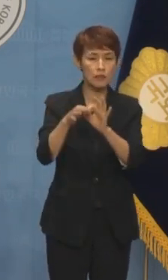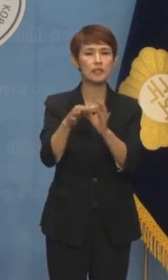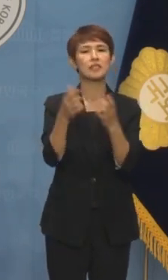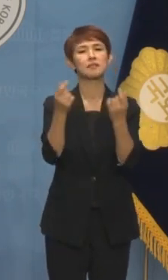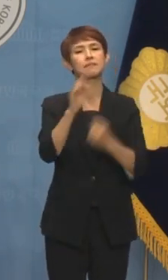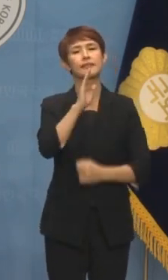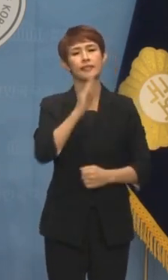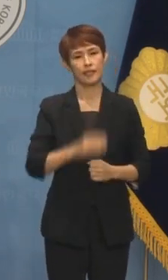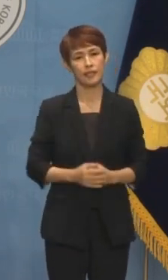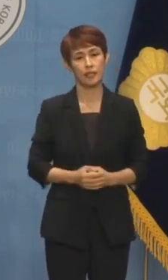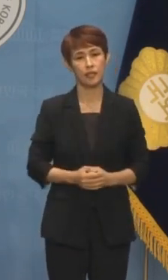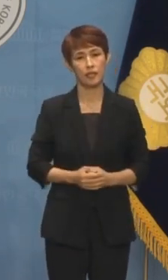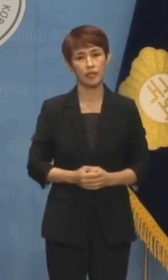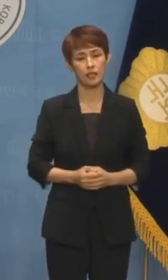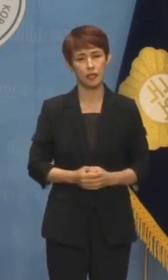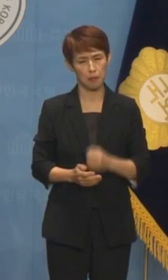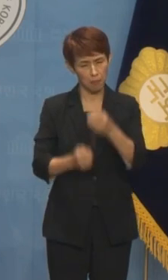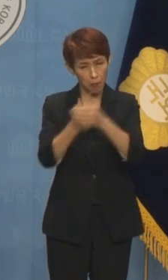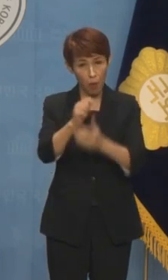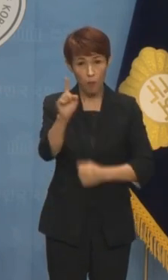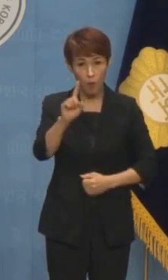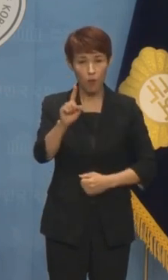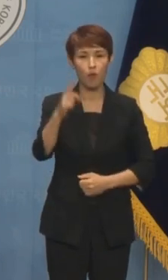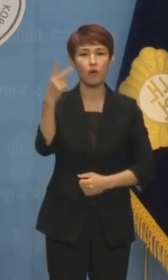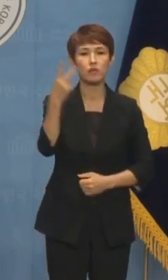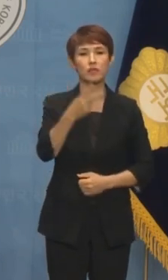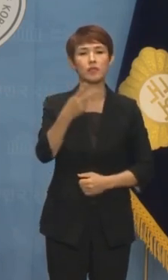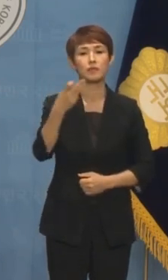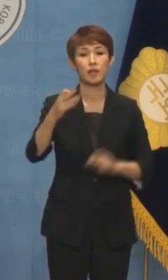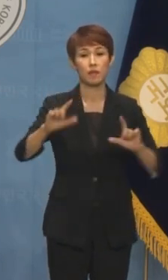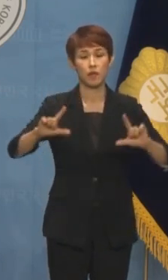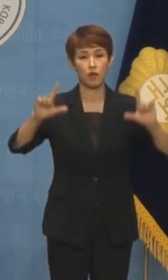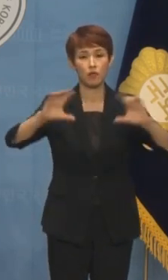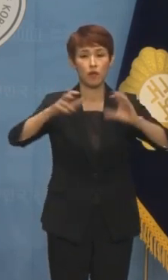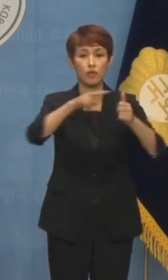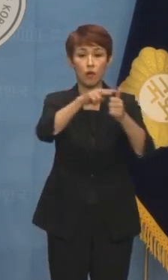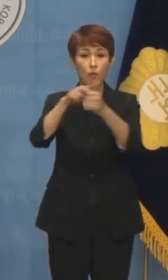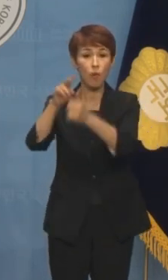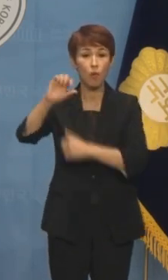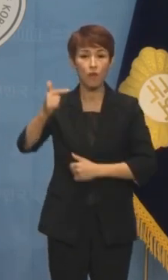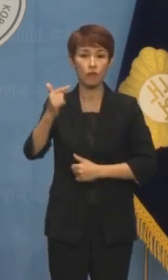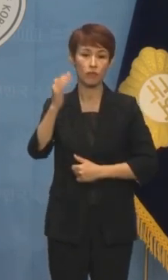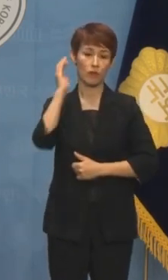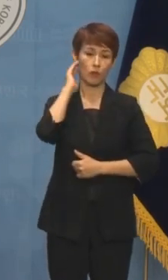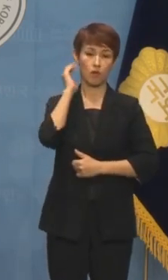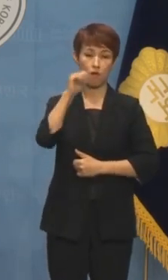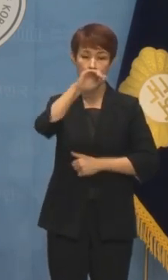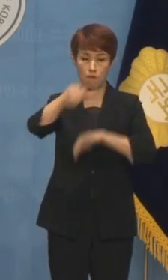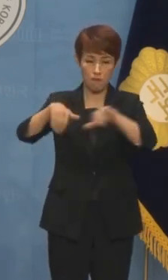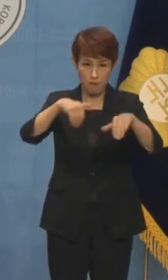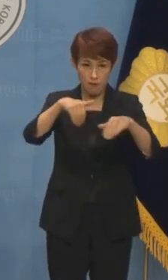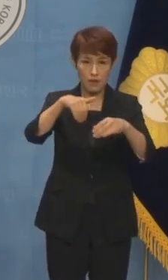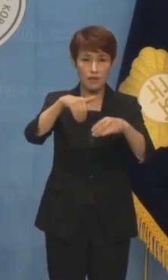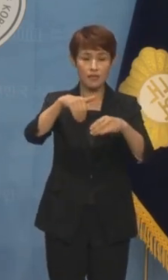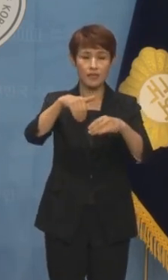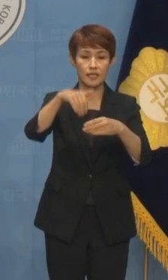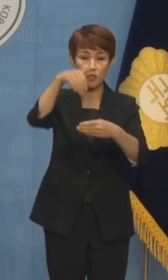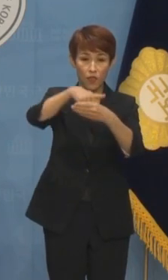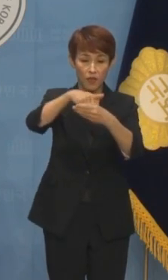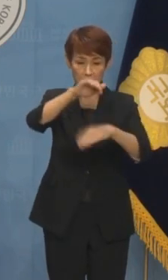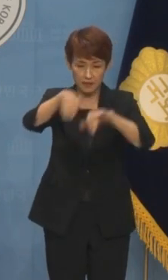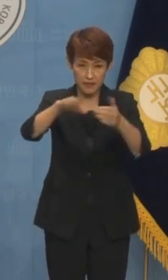멤버답습니다. 특이한 점은 2013년 국가정보원 대선 개입 사건 외압 의혹